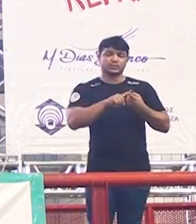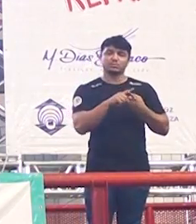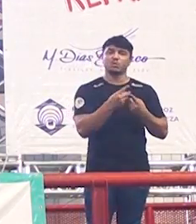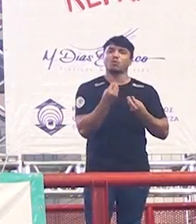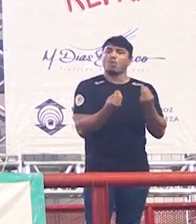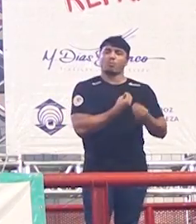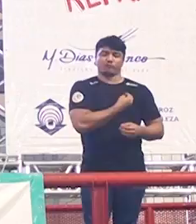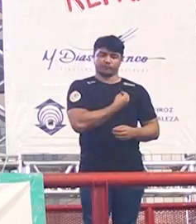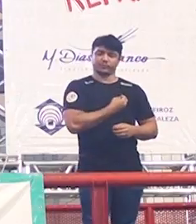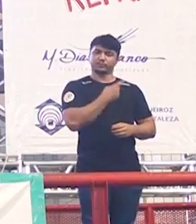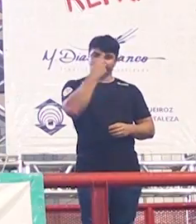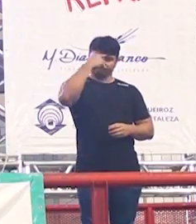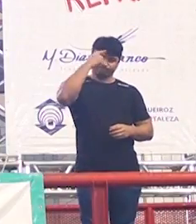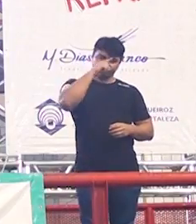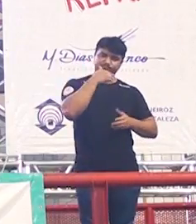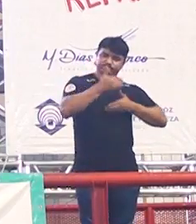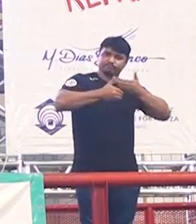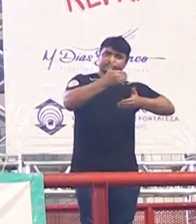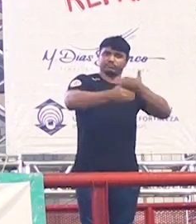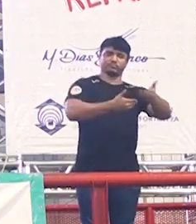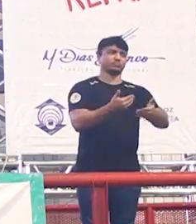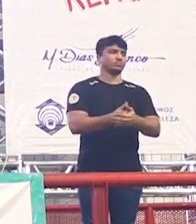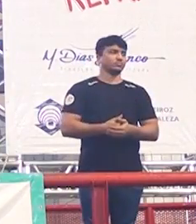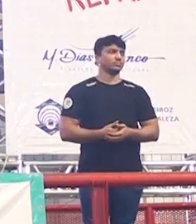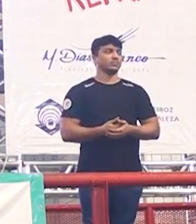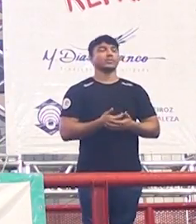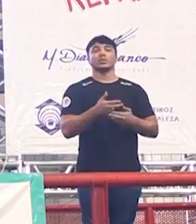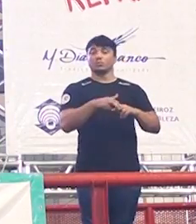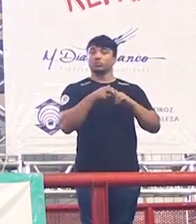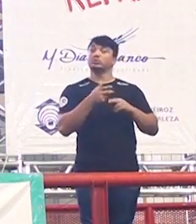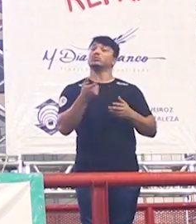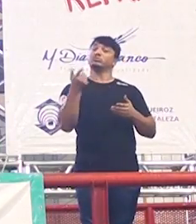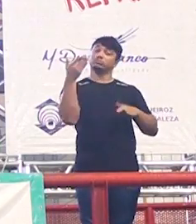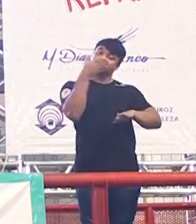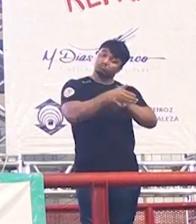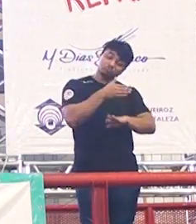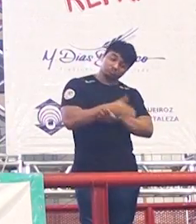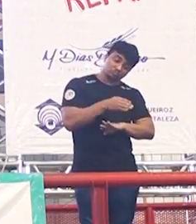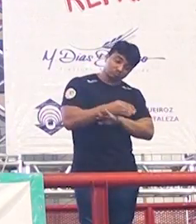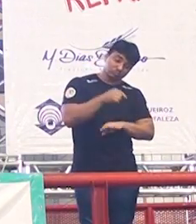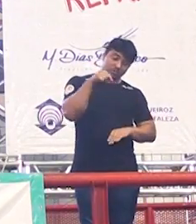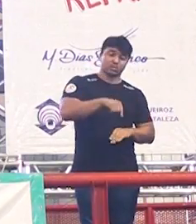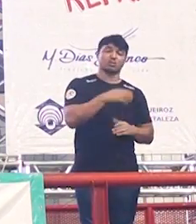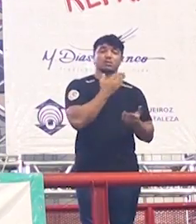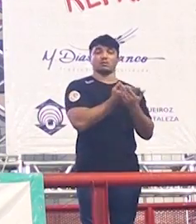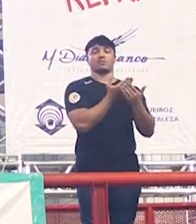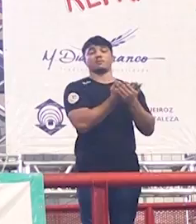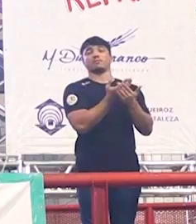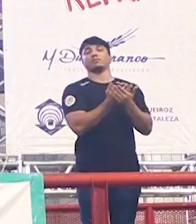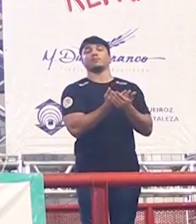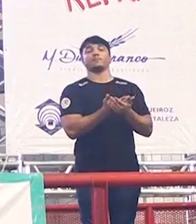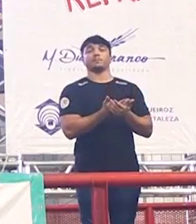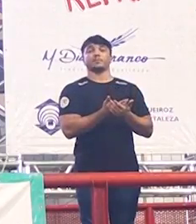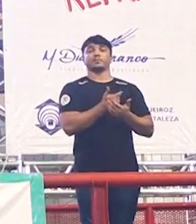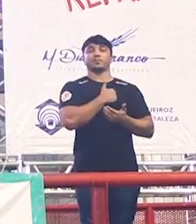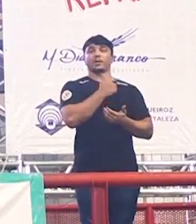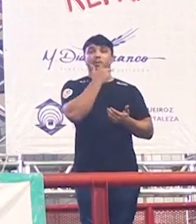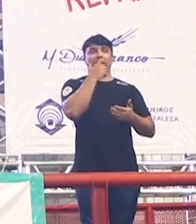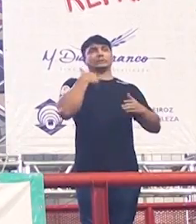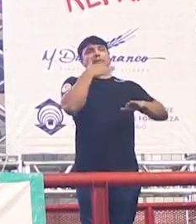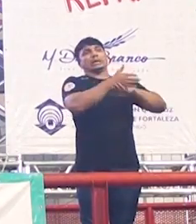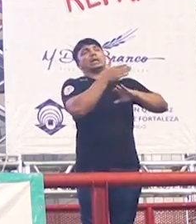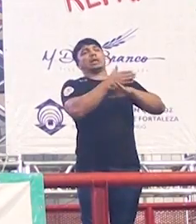dia a dia, isso conta demais. Então, venham para as aulas, assistam às aulas. Não adianta vir para cá para